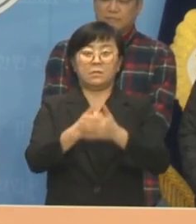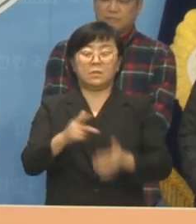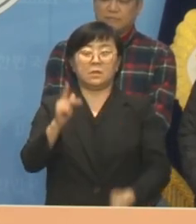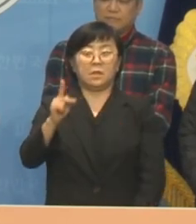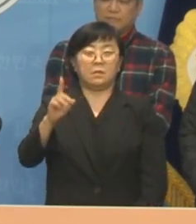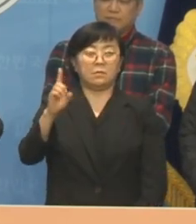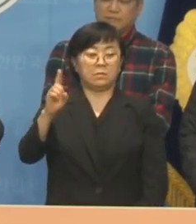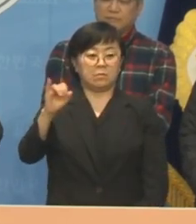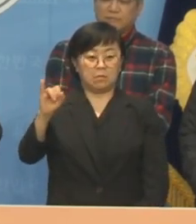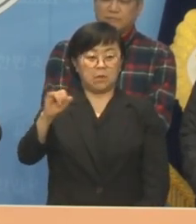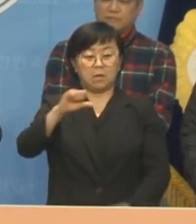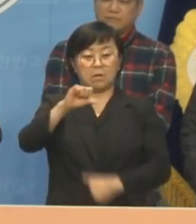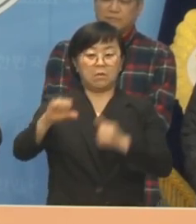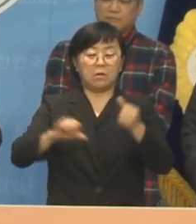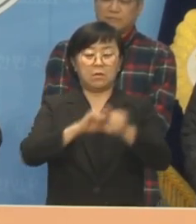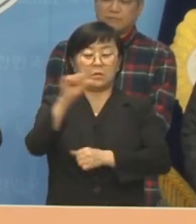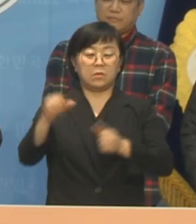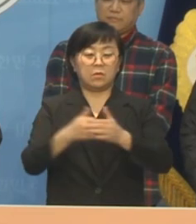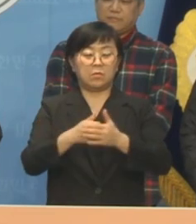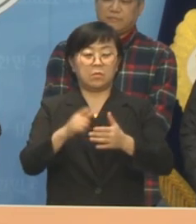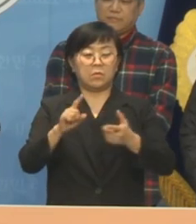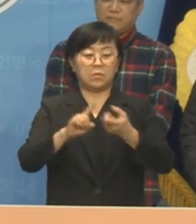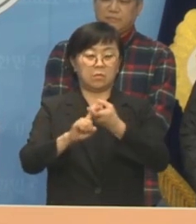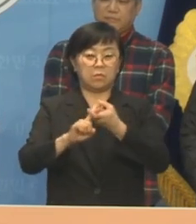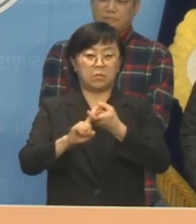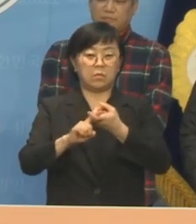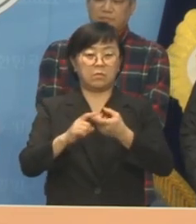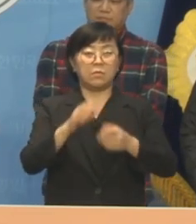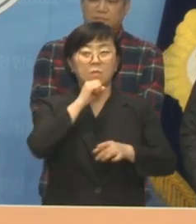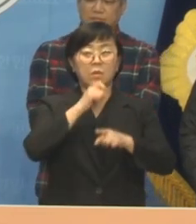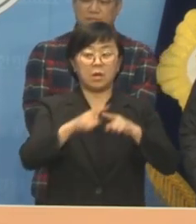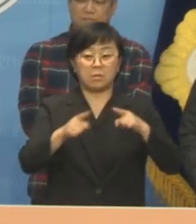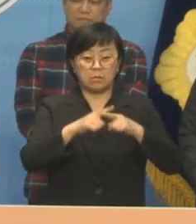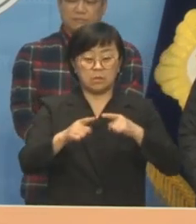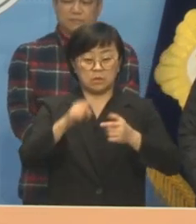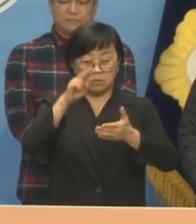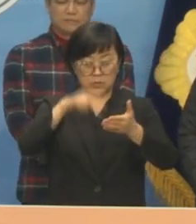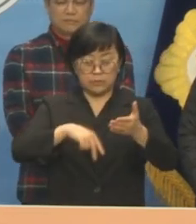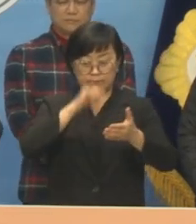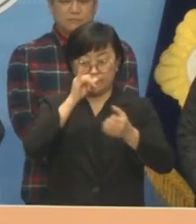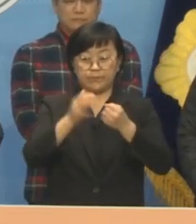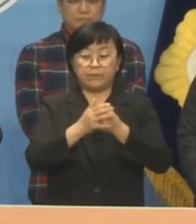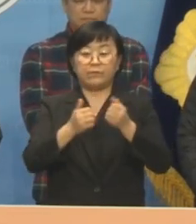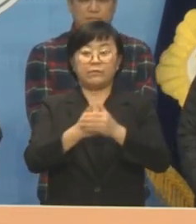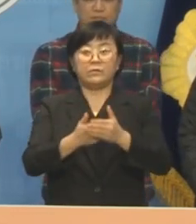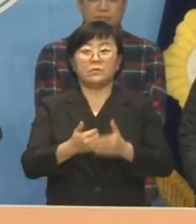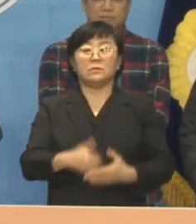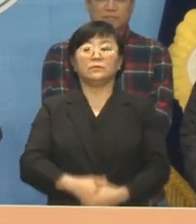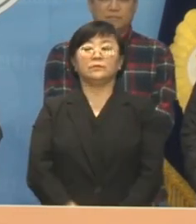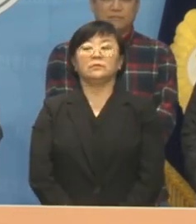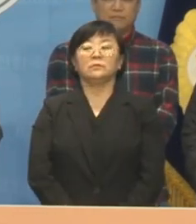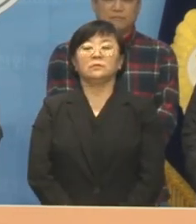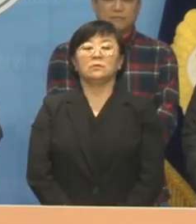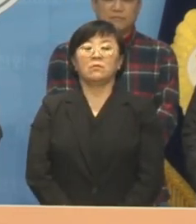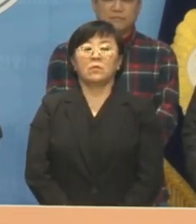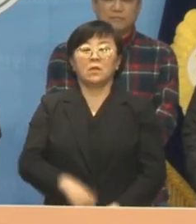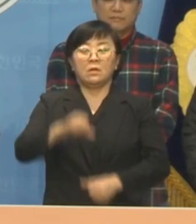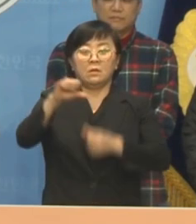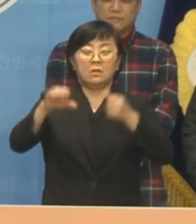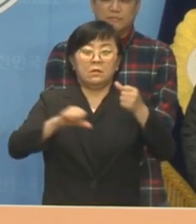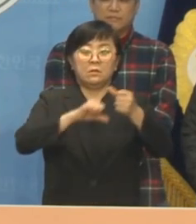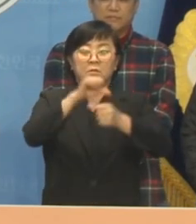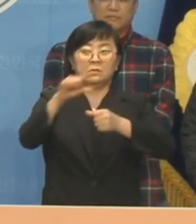KDI 환경영향평가 초안을 검토해 봤습니다. 오늘 기자회견문에도 나와 있듯이 사실은 이